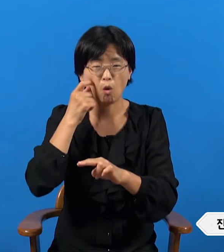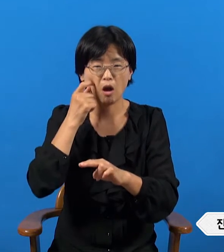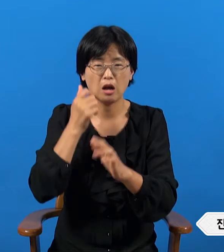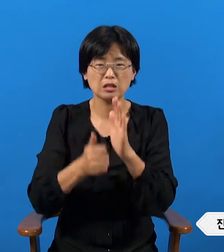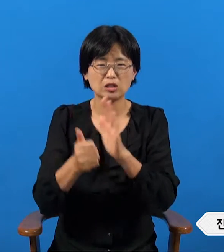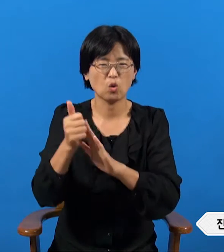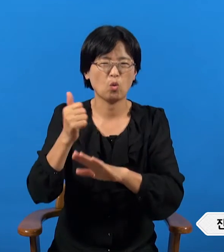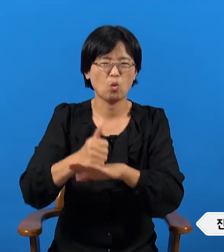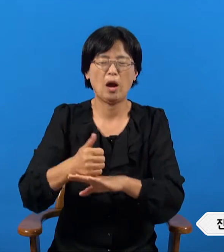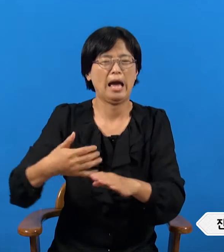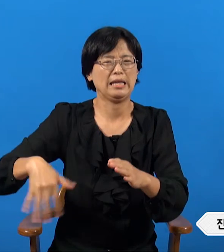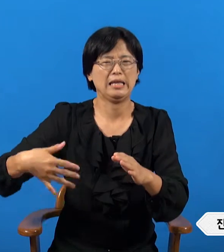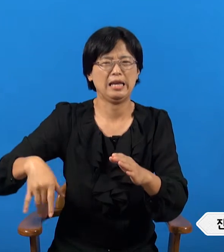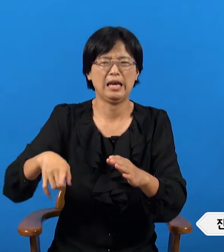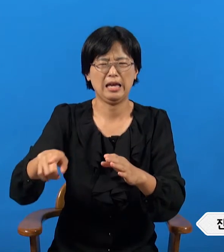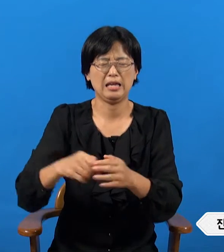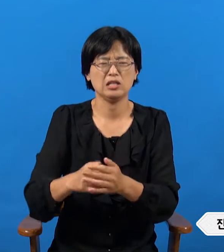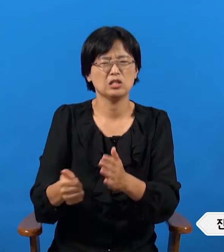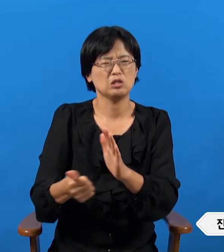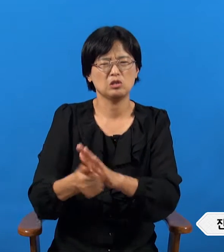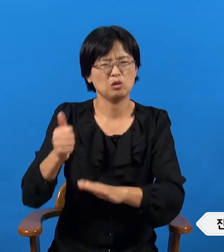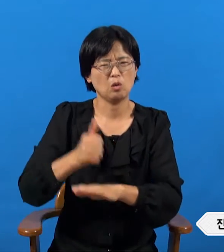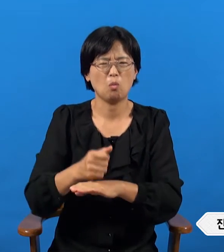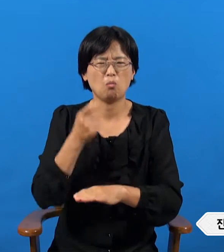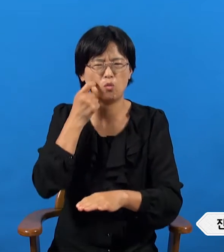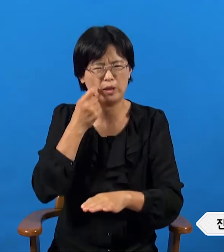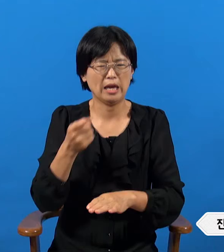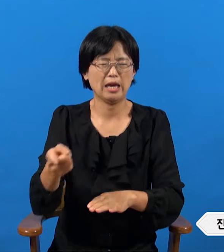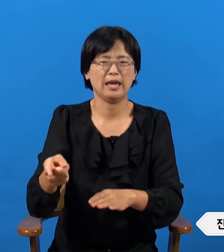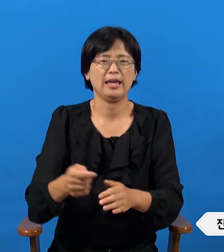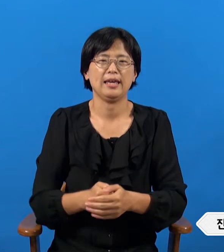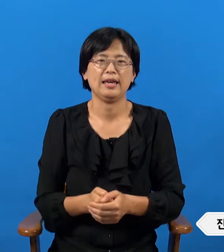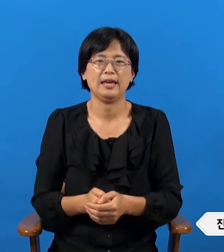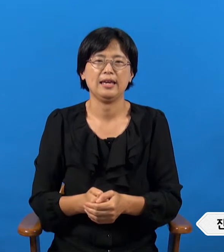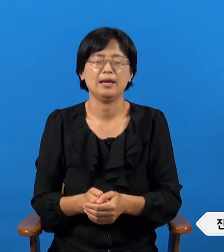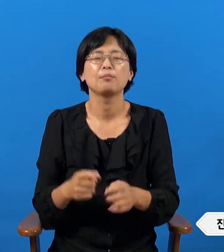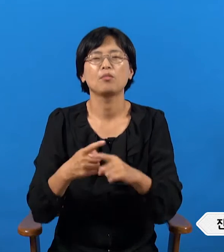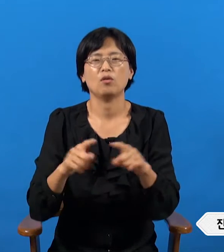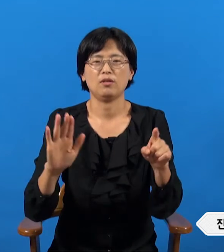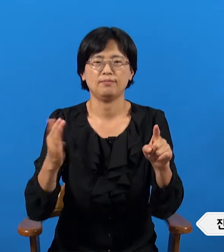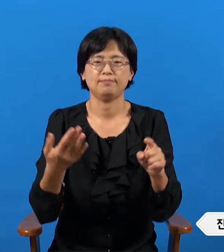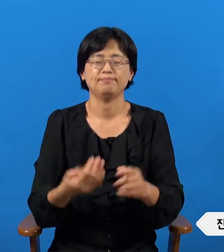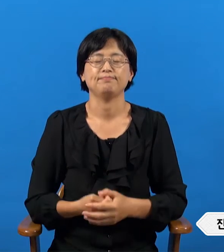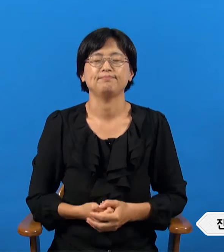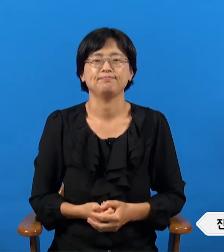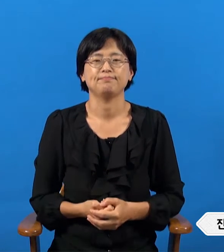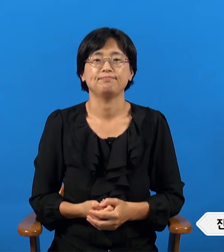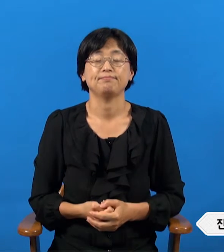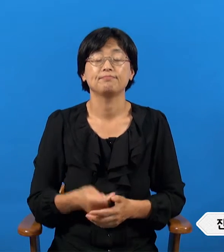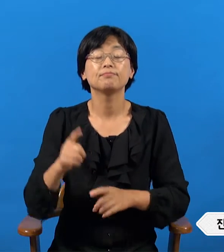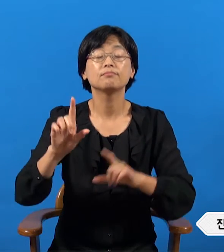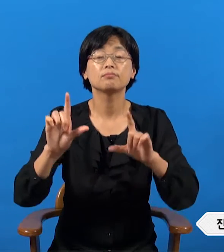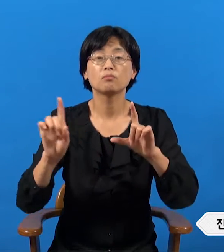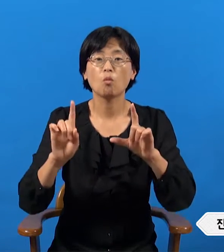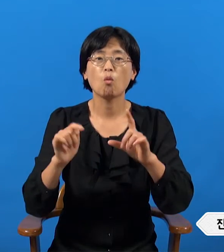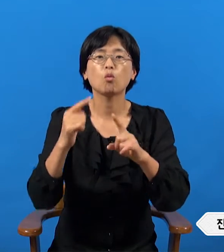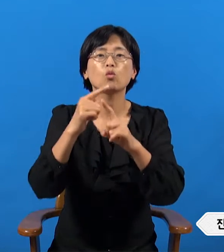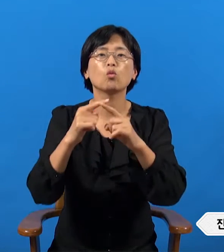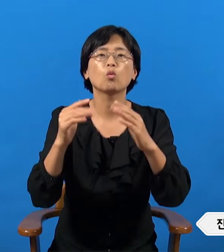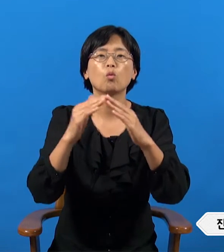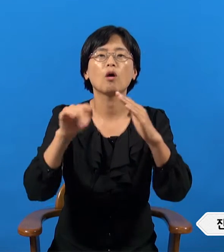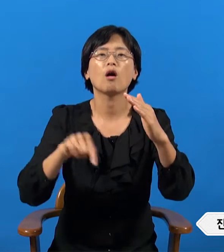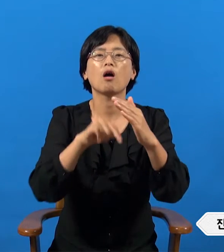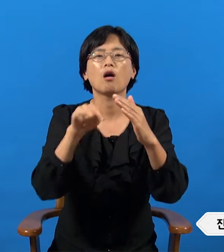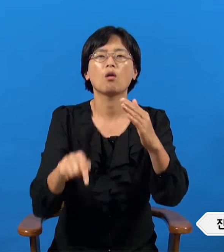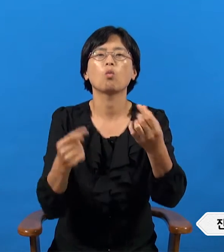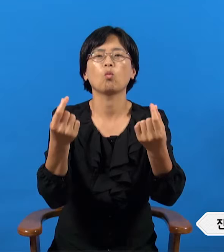그걸 이루지 않으면 그렇게 훌륭하지 못한 인생이 되어버리는 것, 이런 모습은 우리의